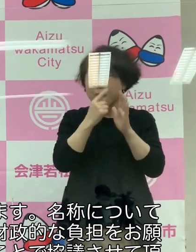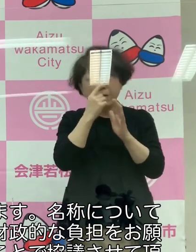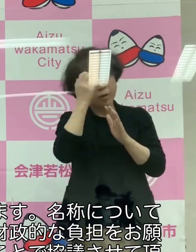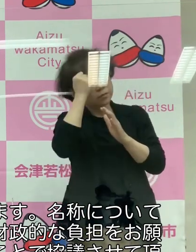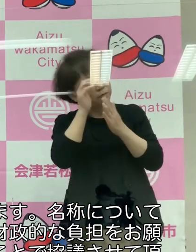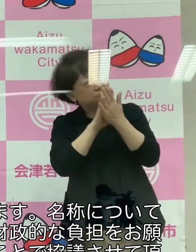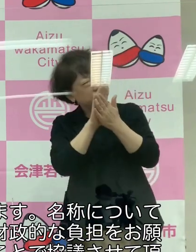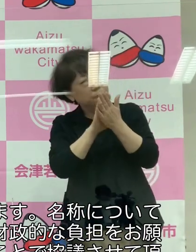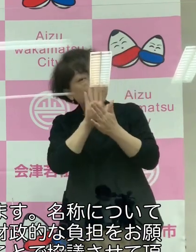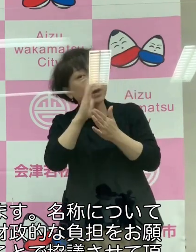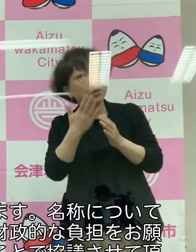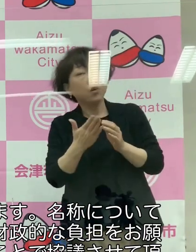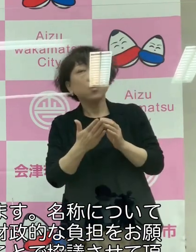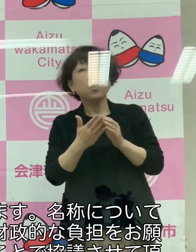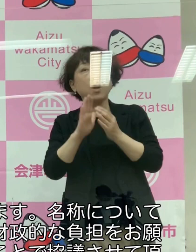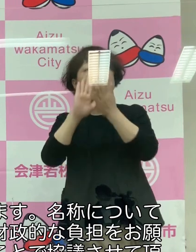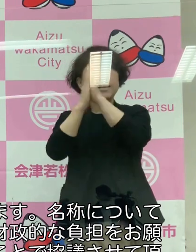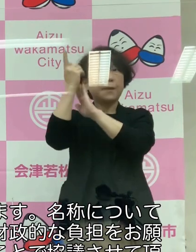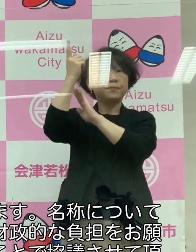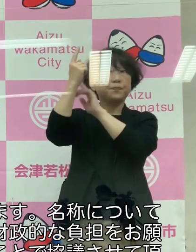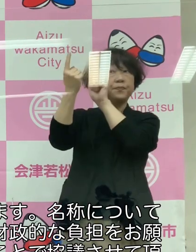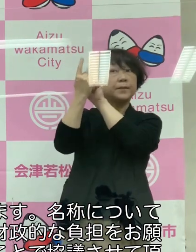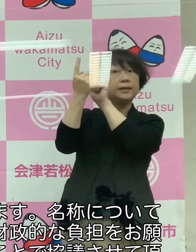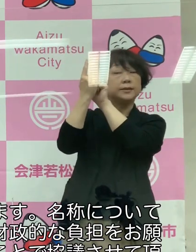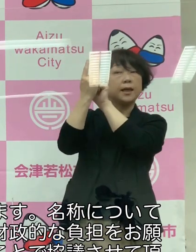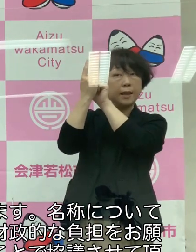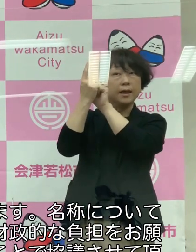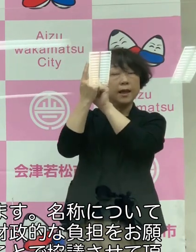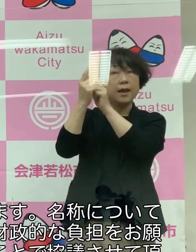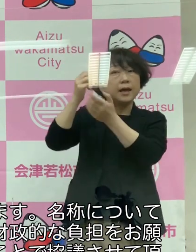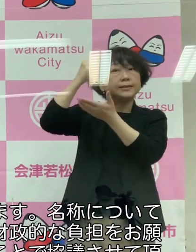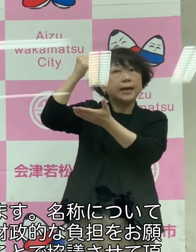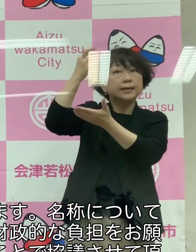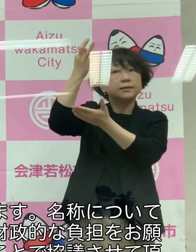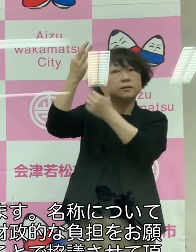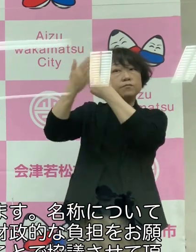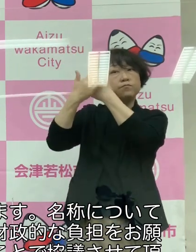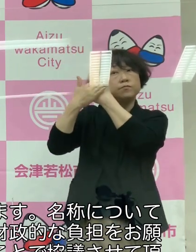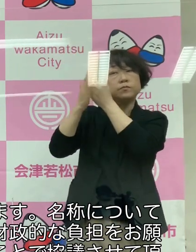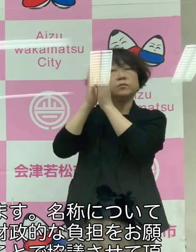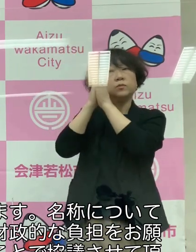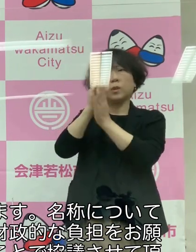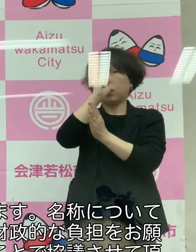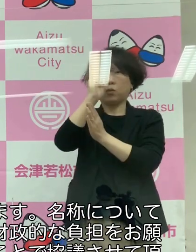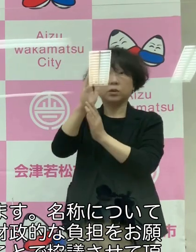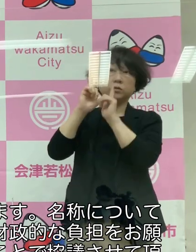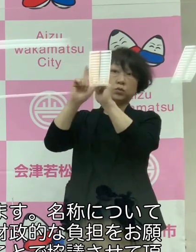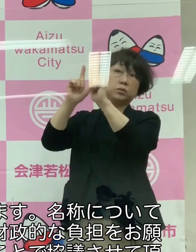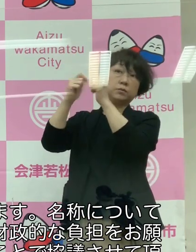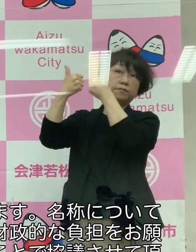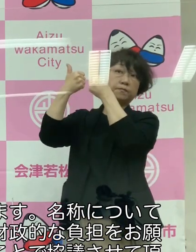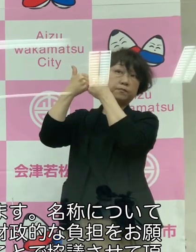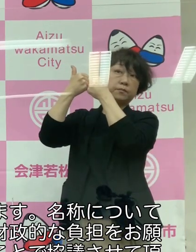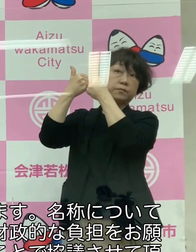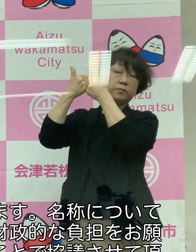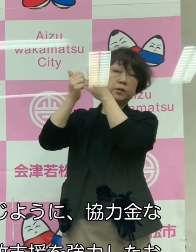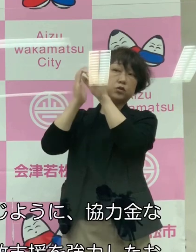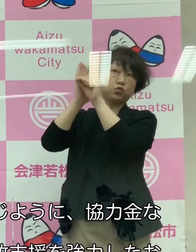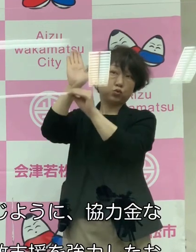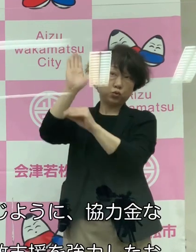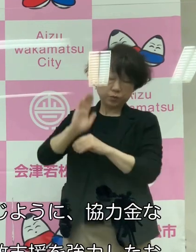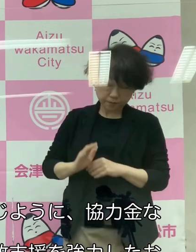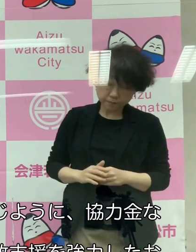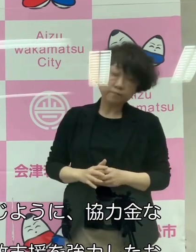ですが、県にもですね、財政的な、の方をお願いしていきたいということで協議させていただいています